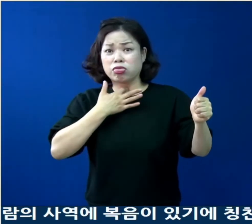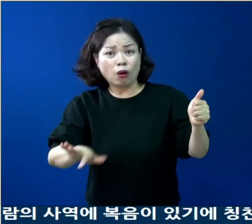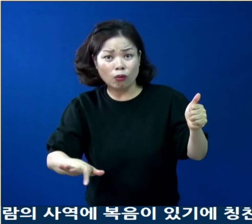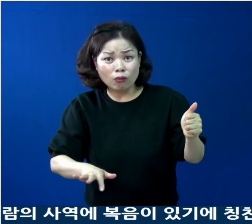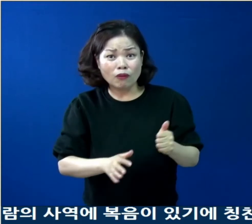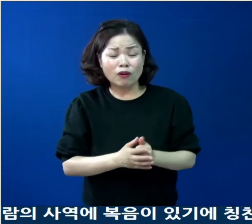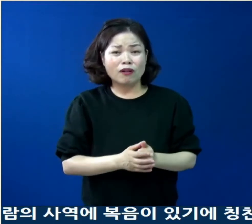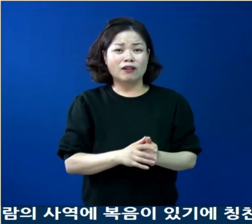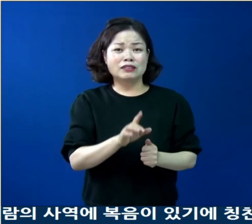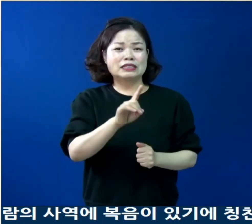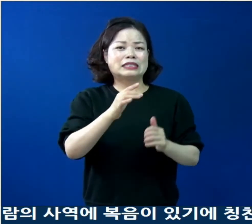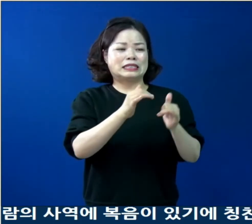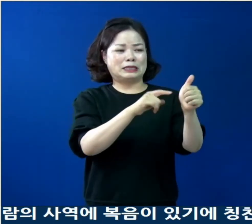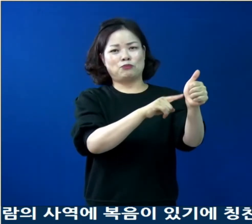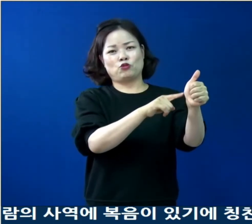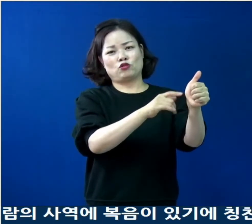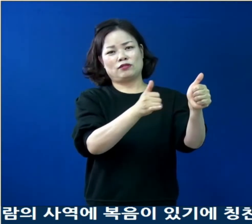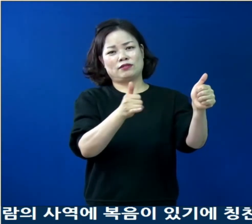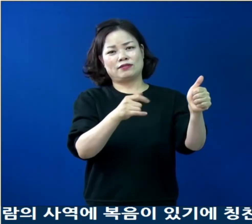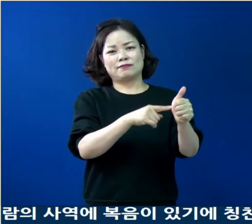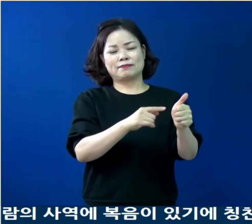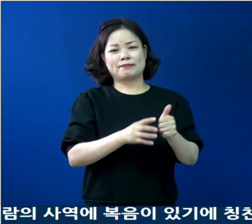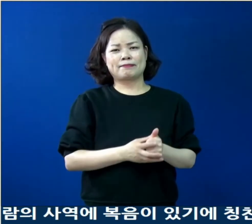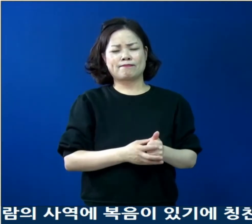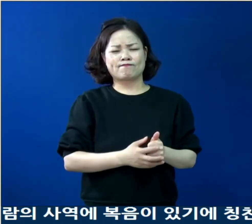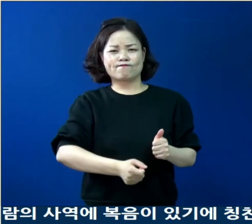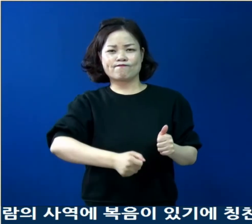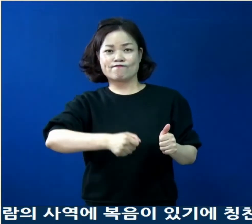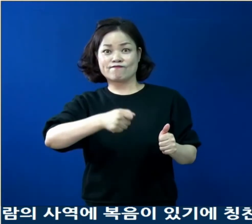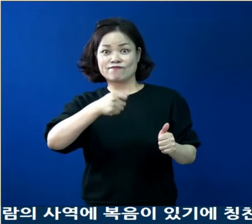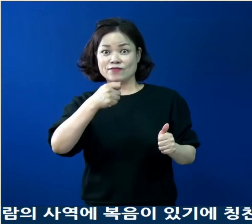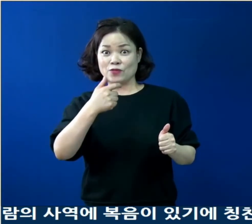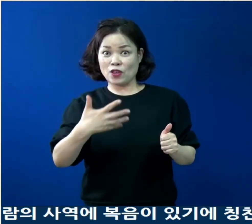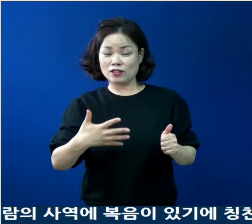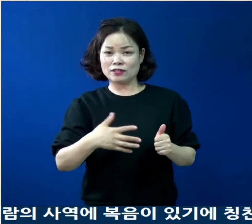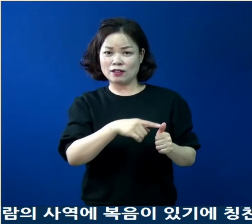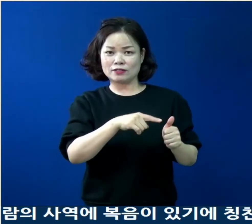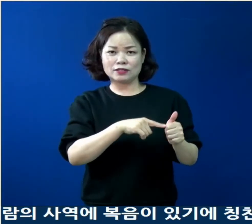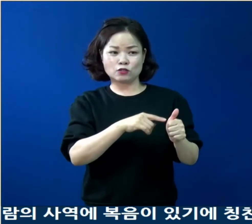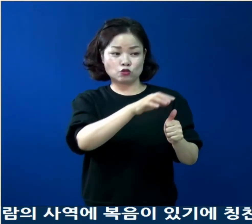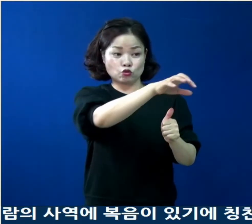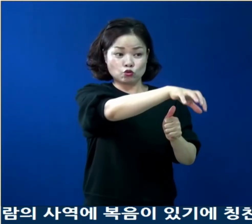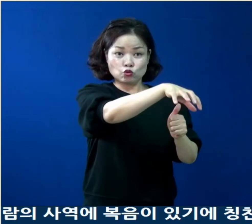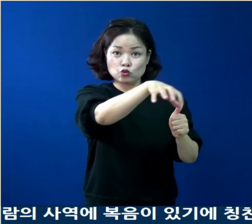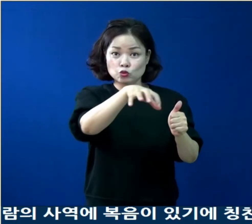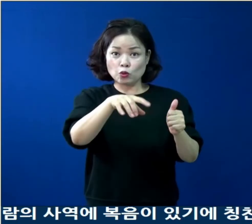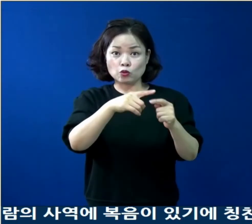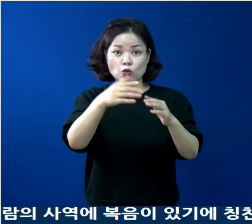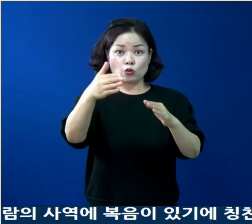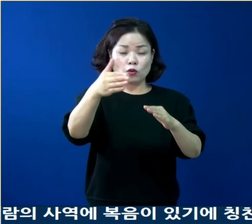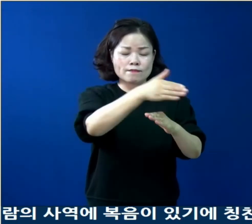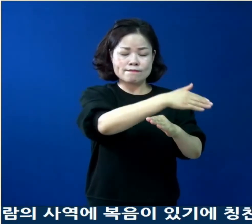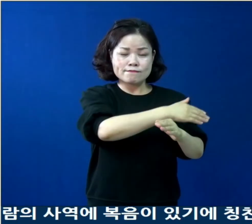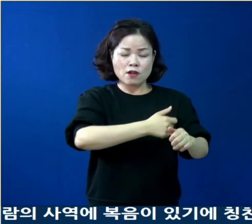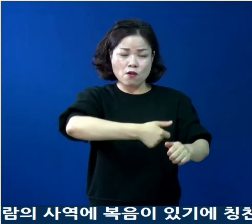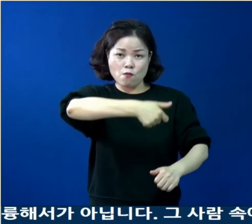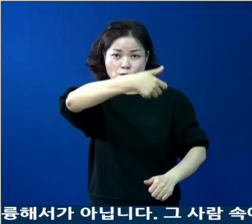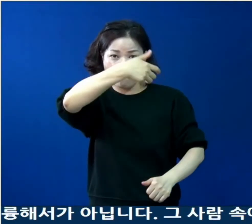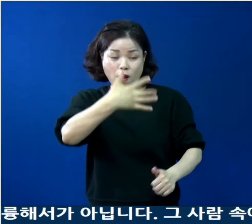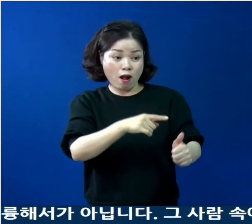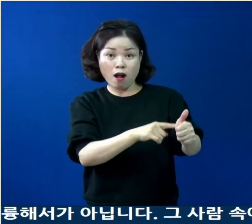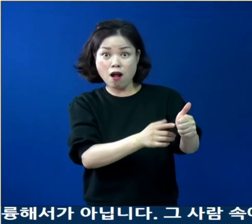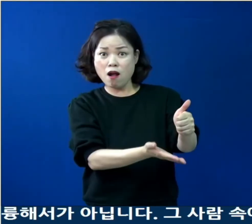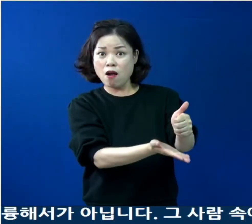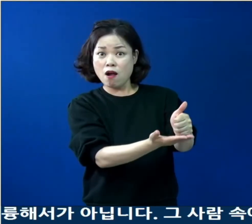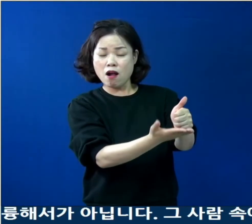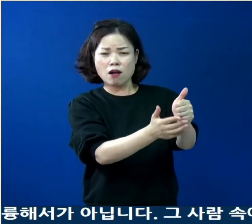어쨌든 이 인물은 굉장히 그 주변 교회로부터 칭송을 받고 있었고